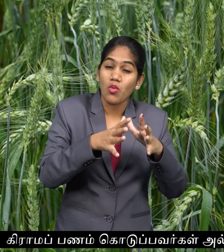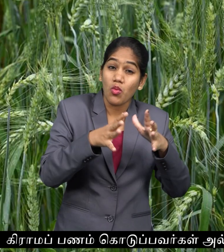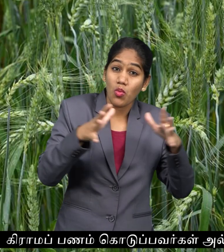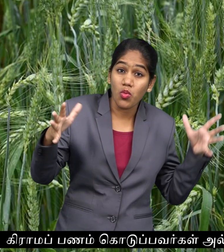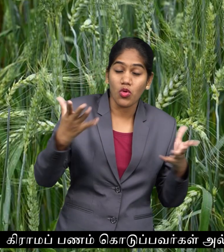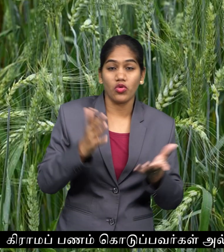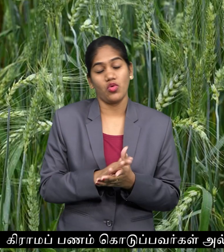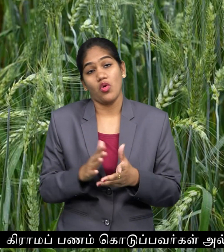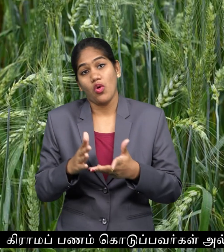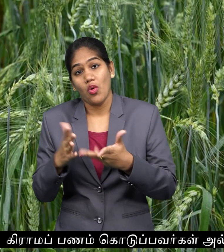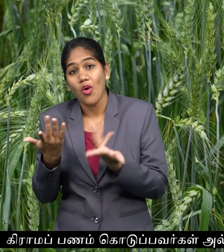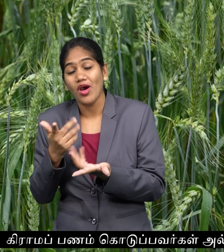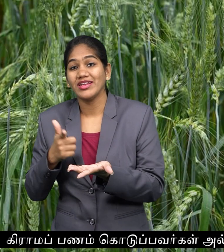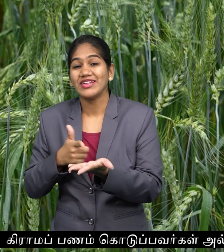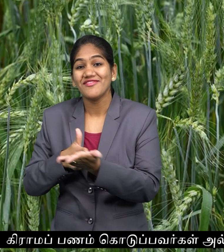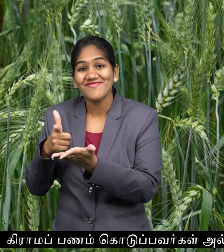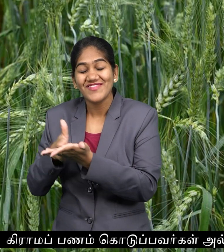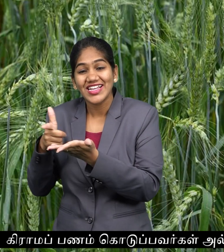கடன் வாங்குகிறார்கள்.